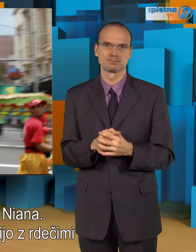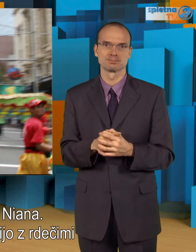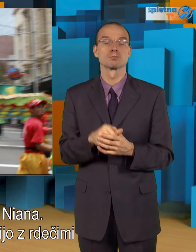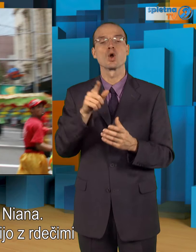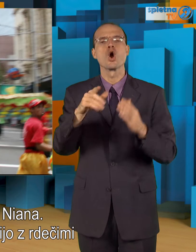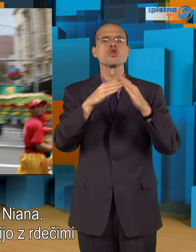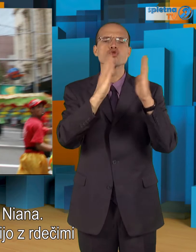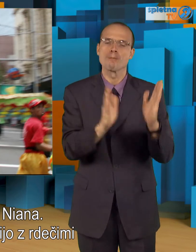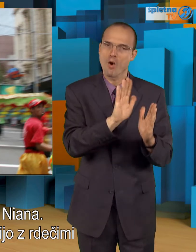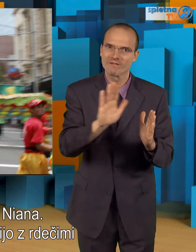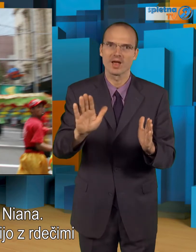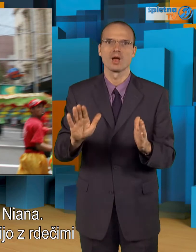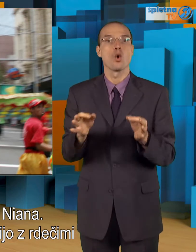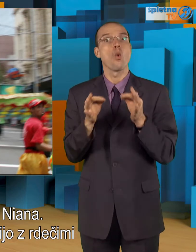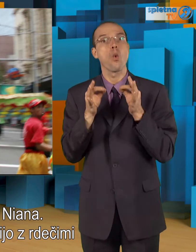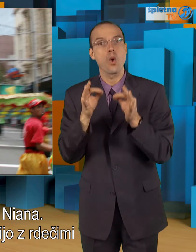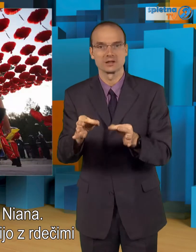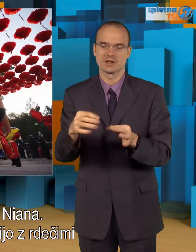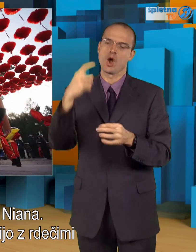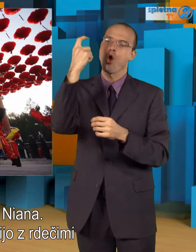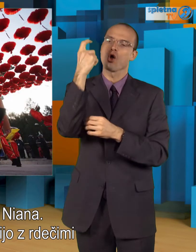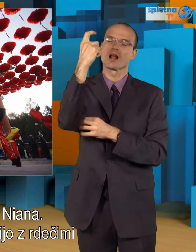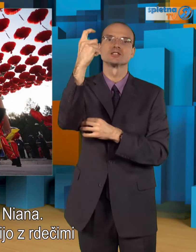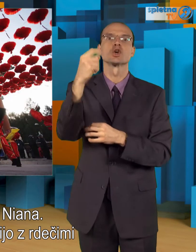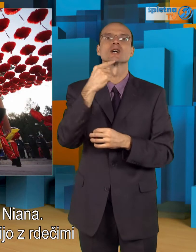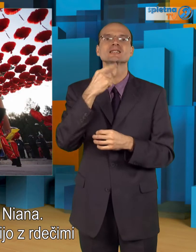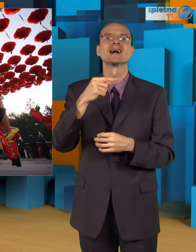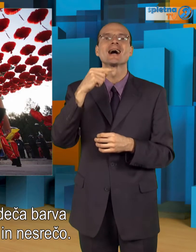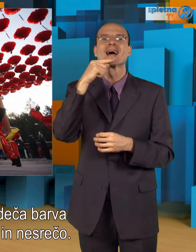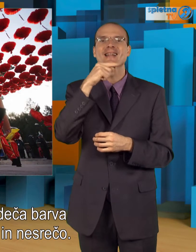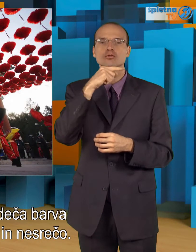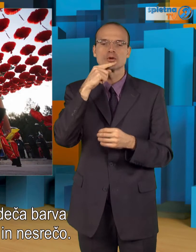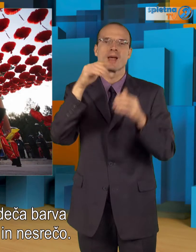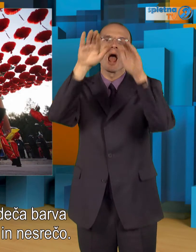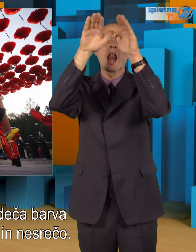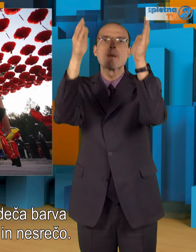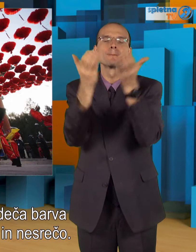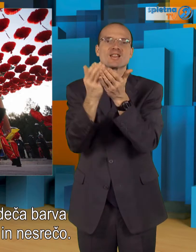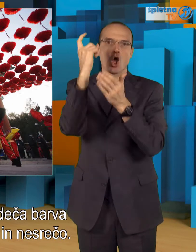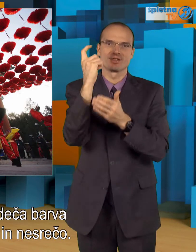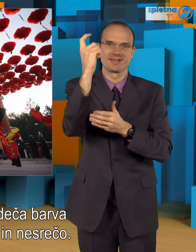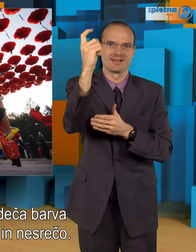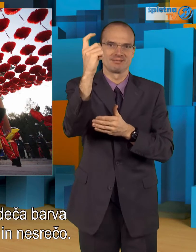Domove in ulice okrasijo z rdečimi lampijoni, saj naj bi rdeča barva odganjala zle duhove in